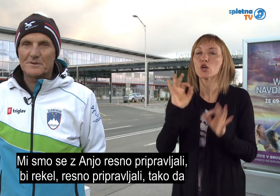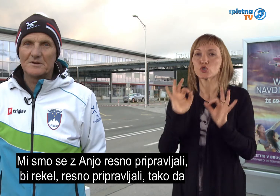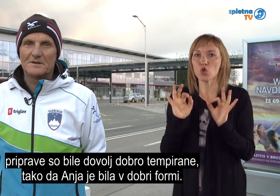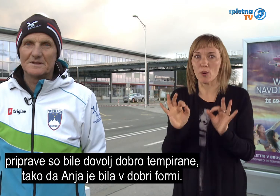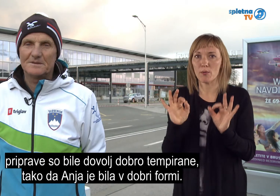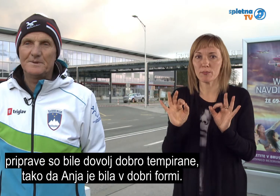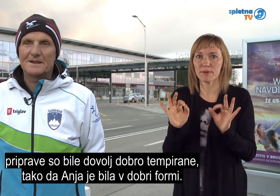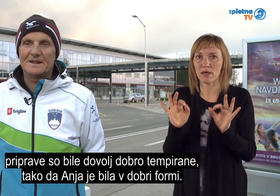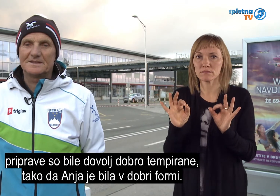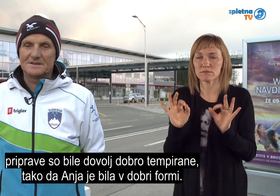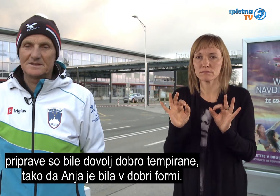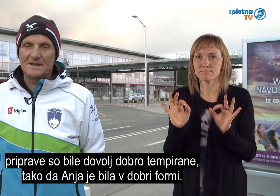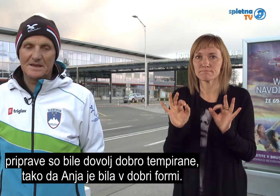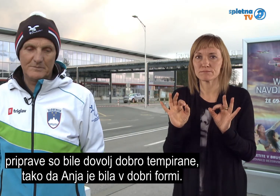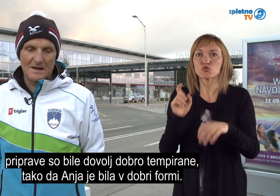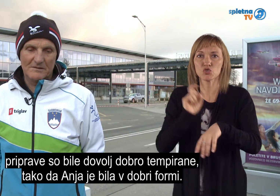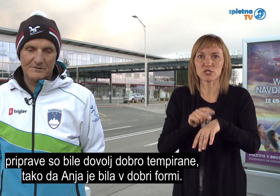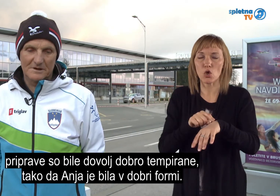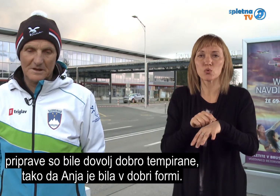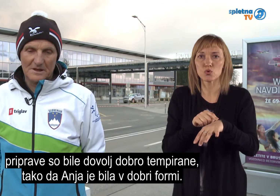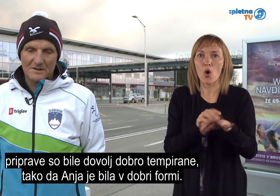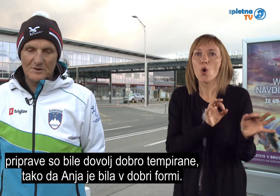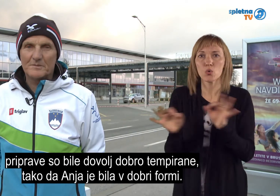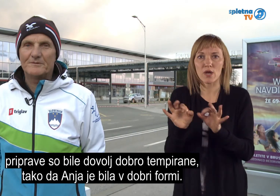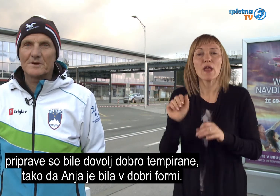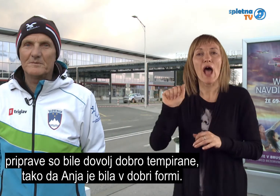dobro tempirane, tako da ona je bila v dobri formi,